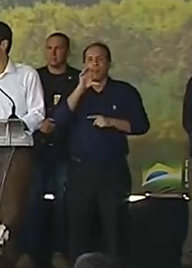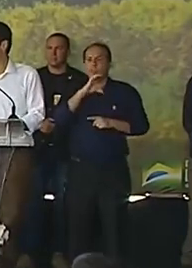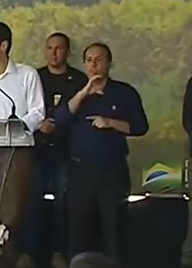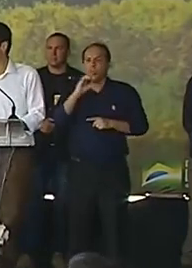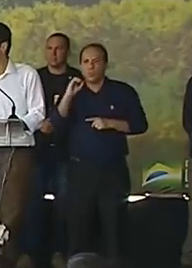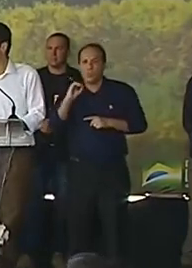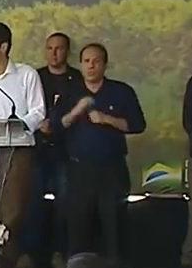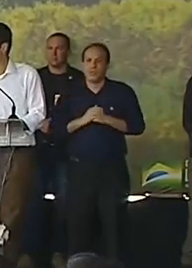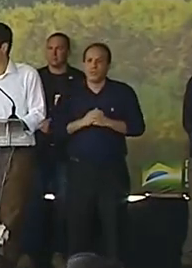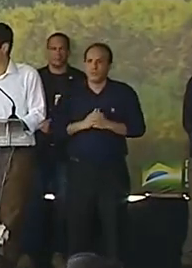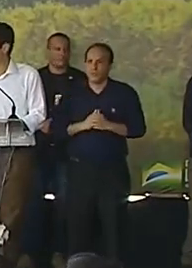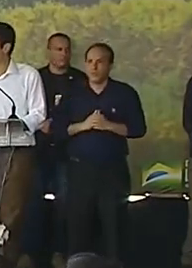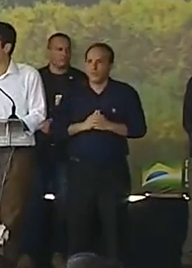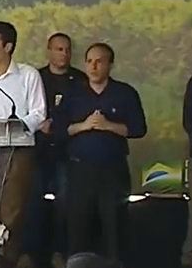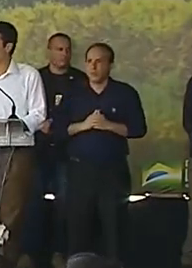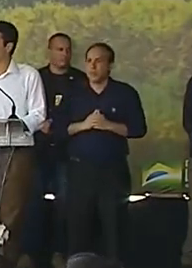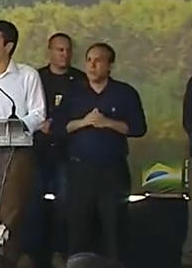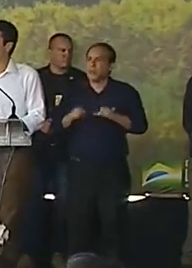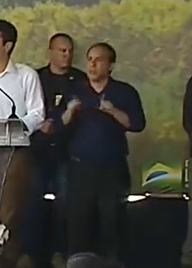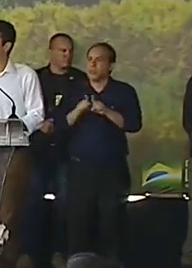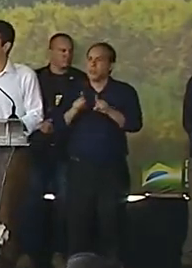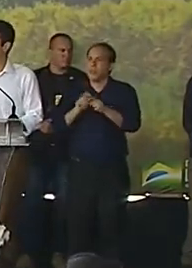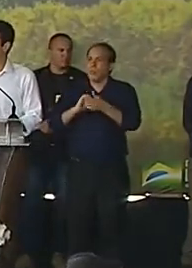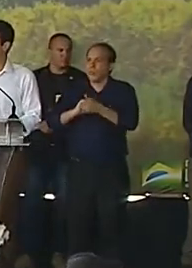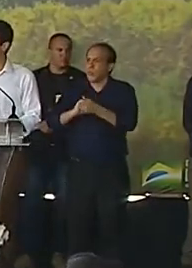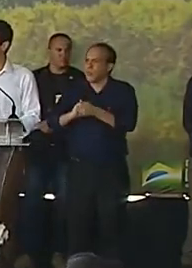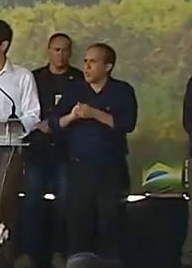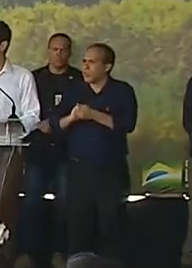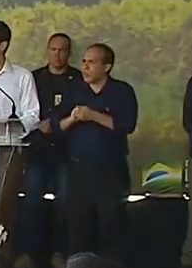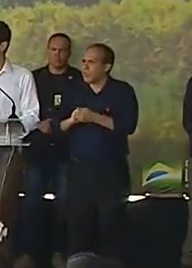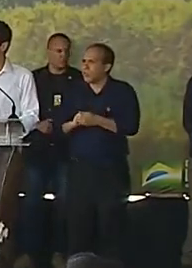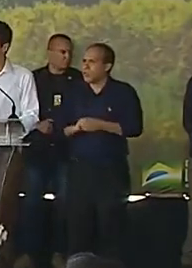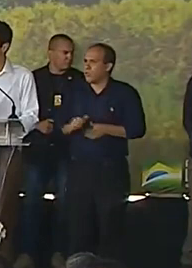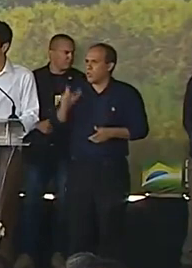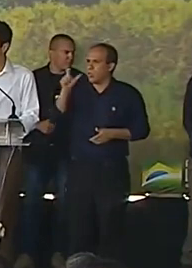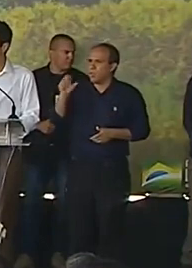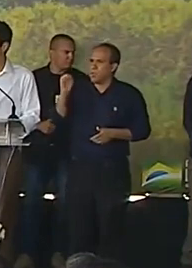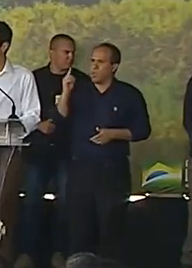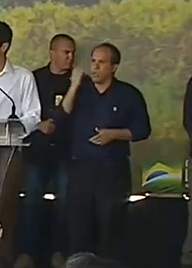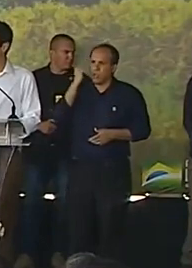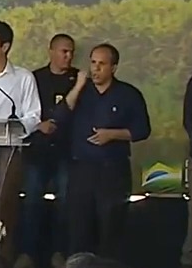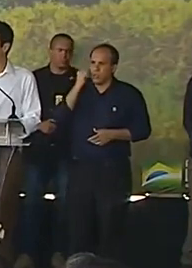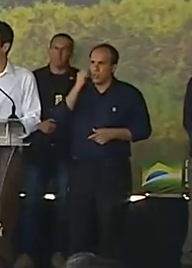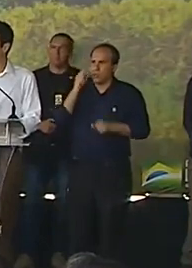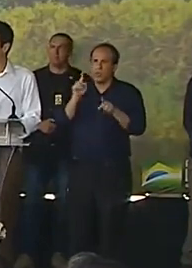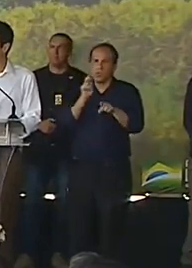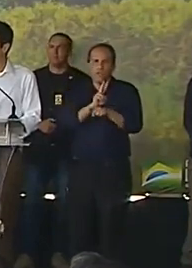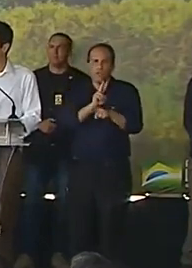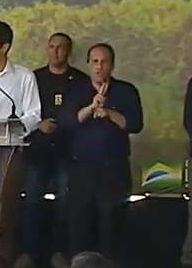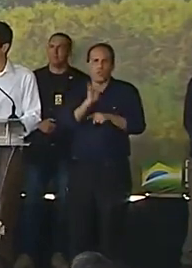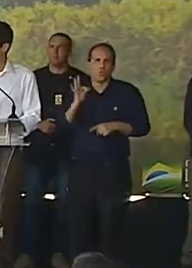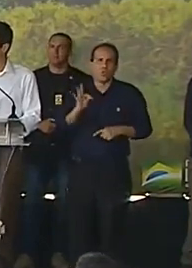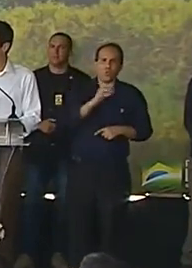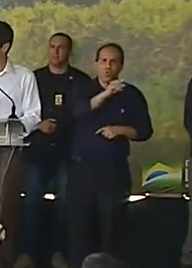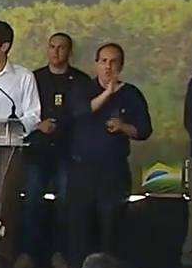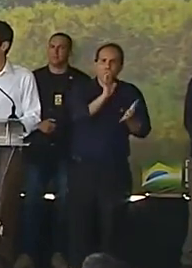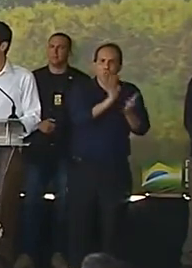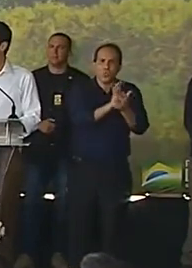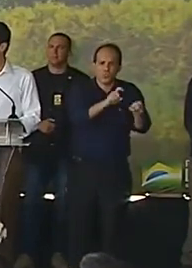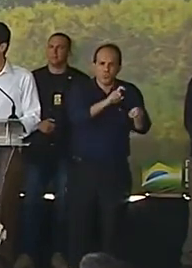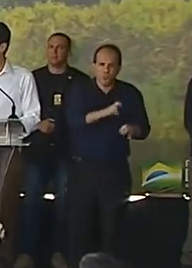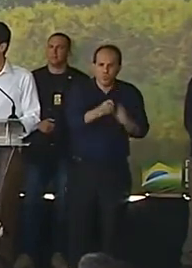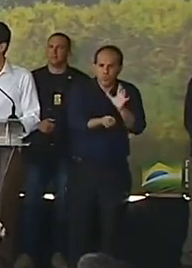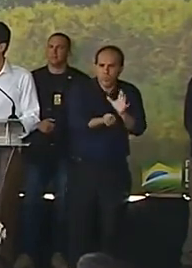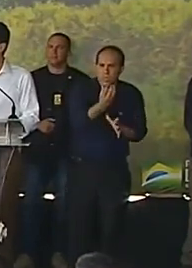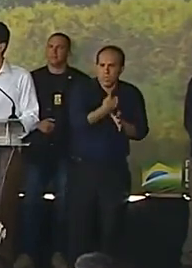Centro-Oeste. Cumprimentar o ex-senador Blairo Maggi, em seu nome, a todo o setor produtivo da atividade